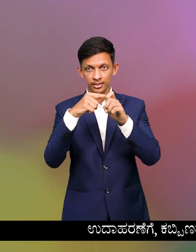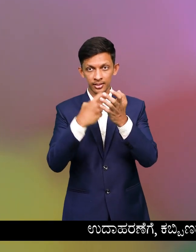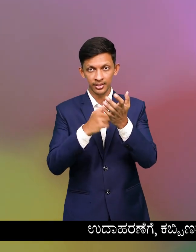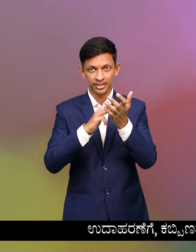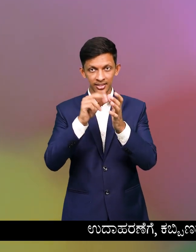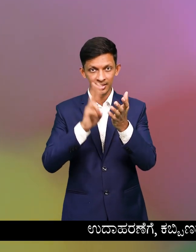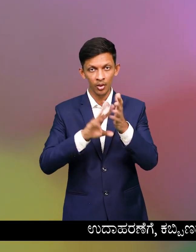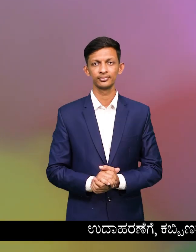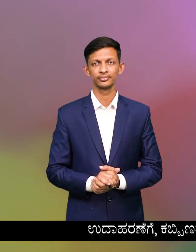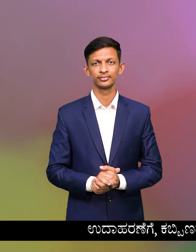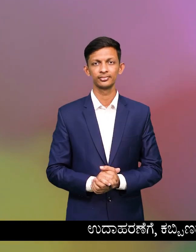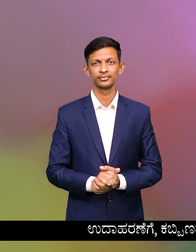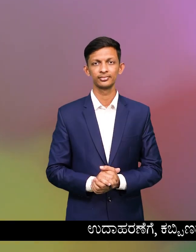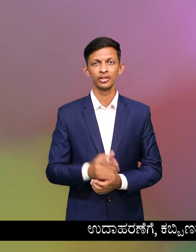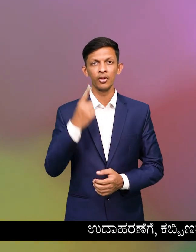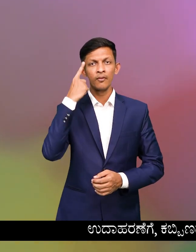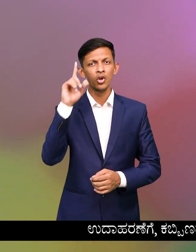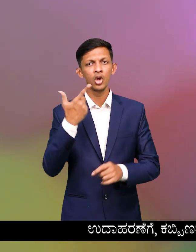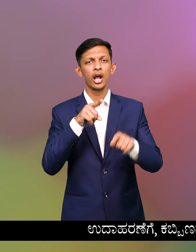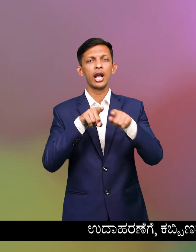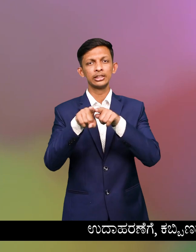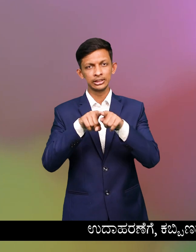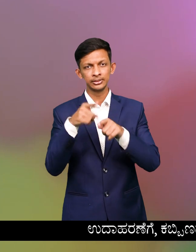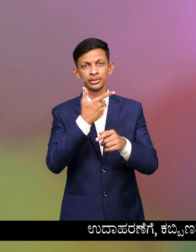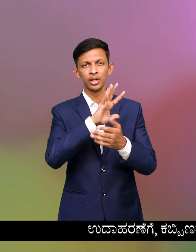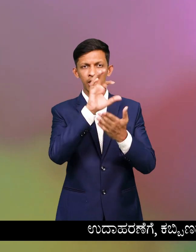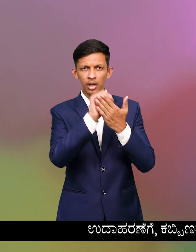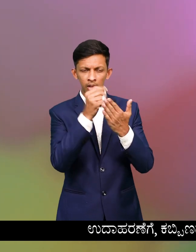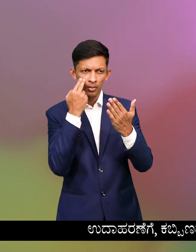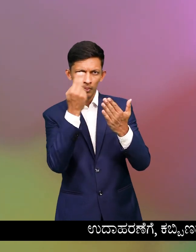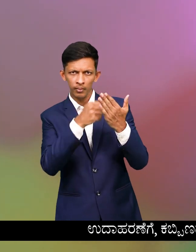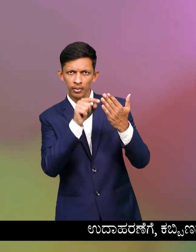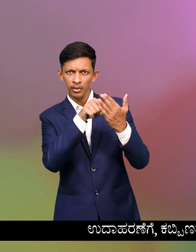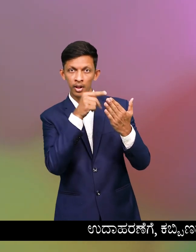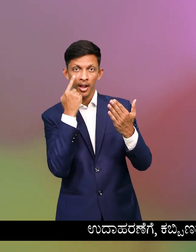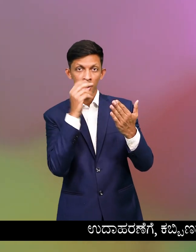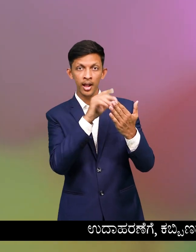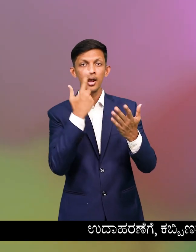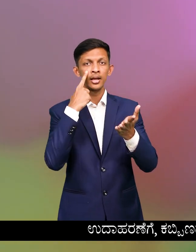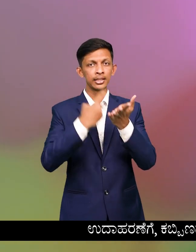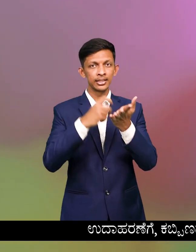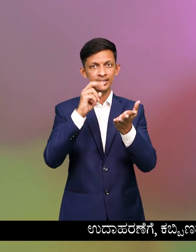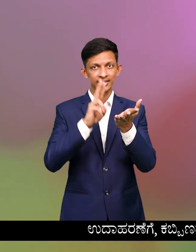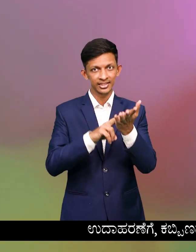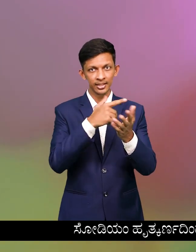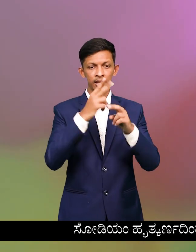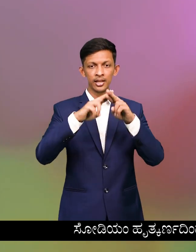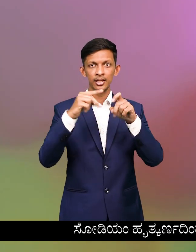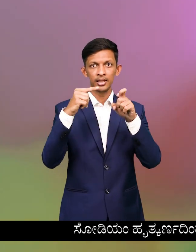ಉದಾಹರಣೆಗೆ, ಕಬ್ಬಿಣದ ಸಂಕೇತವು ಅದರ ಲ್ಯಾಟಿನ್ ಹೆಸರಿ ಫೆರ್ಮಿನ್ನಿಂದ Fe ಆಗಿದೆ.